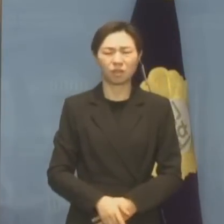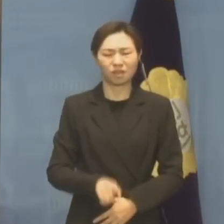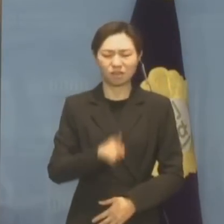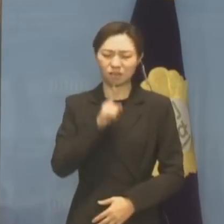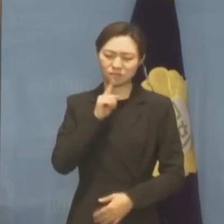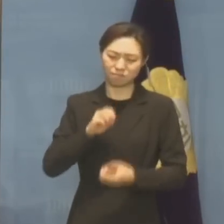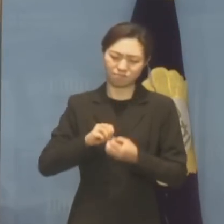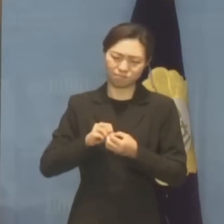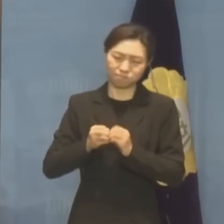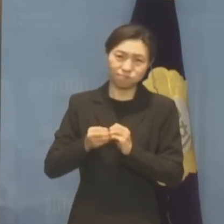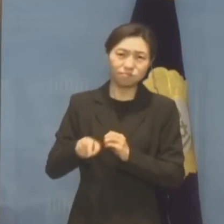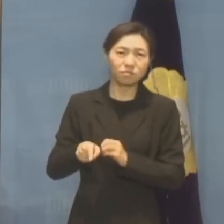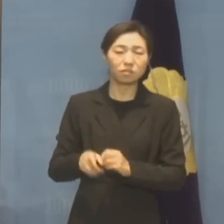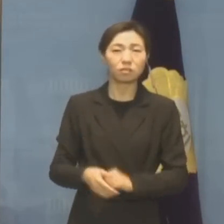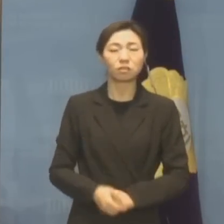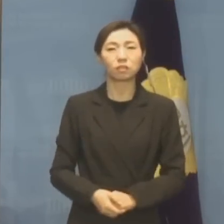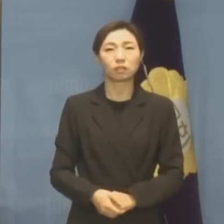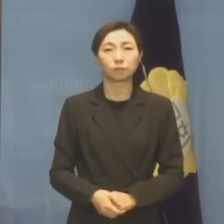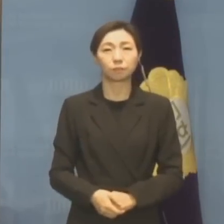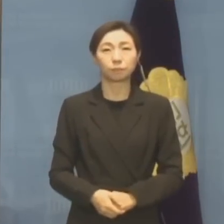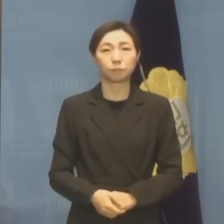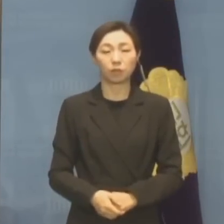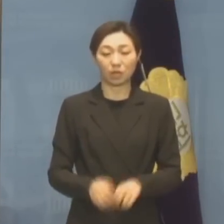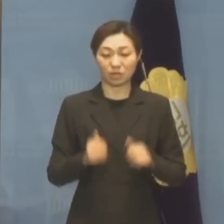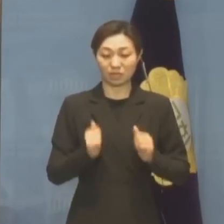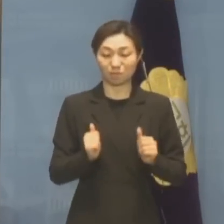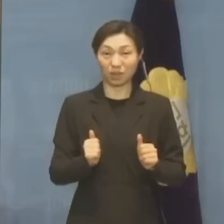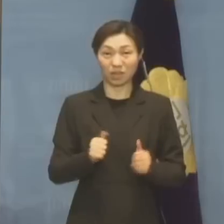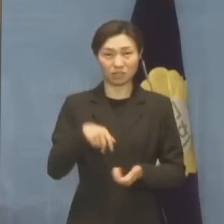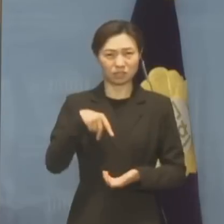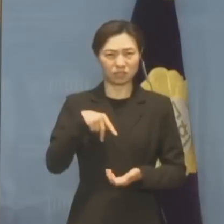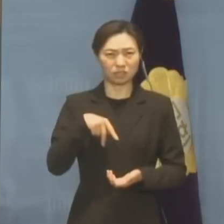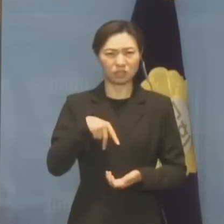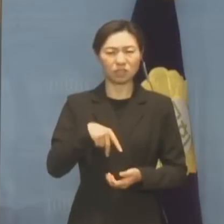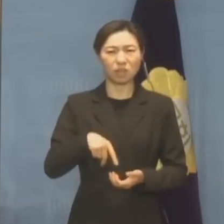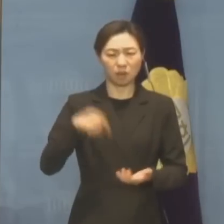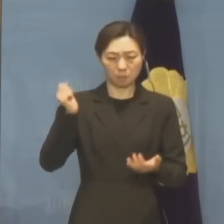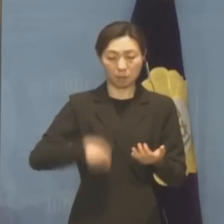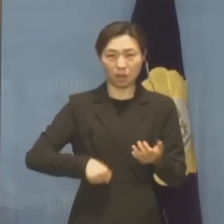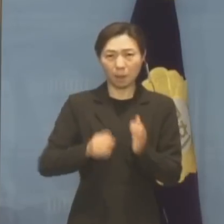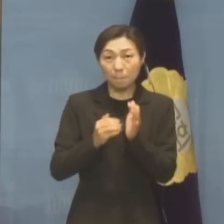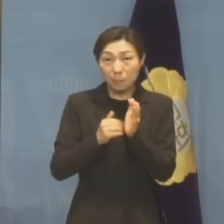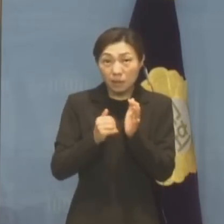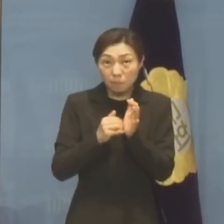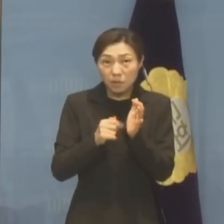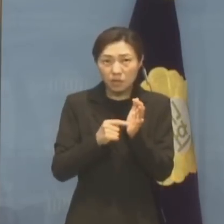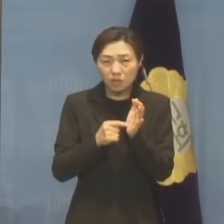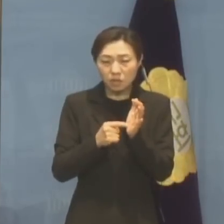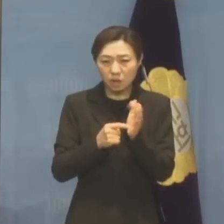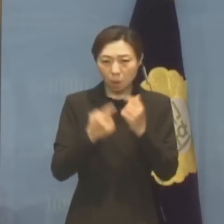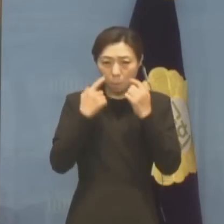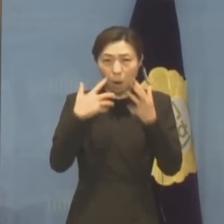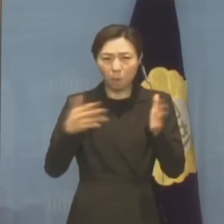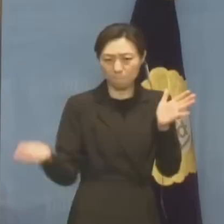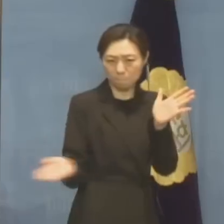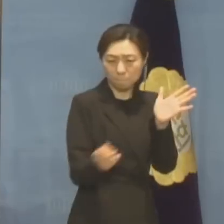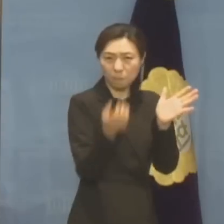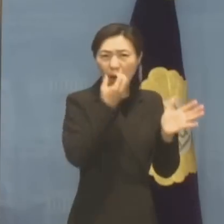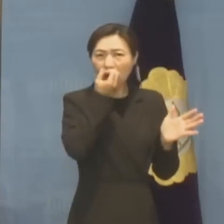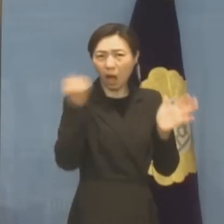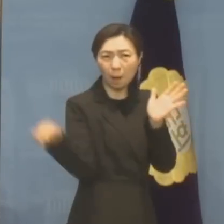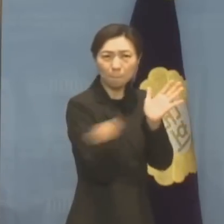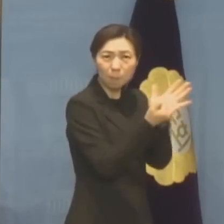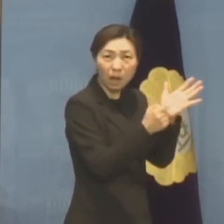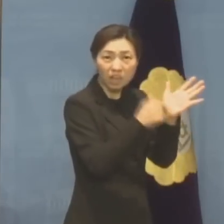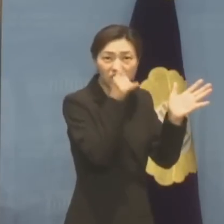되는 해명에 불과합니다. 이에 재판부는 기밀자료 문서의 등급이 명확하게 표시되어 있고